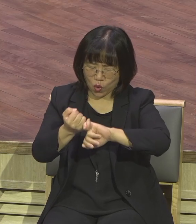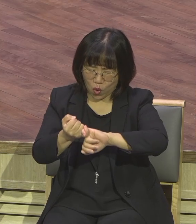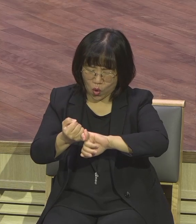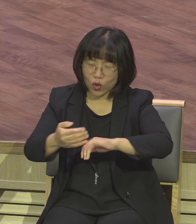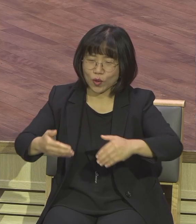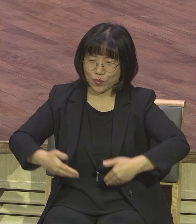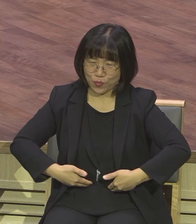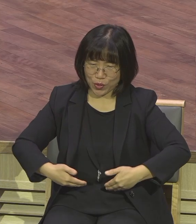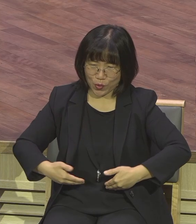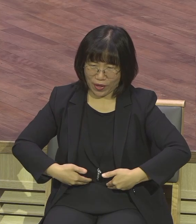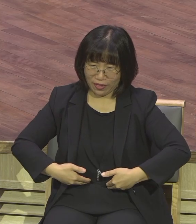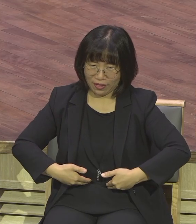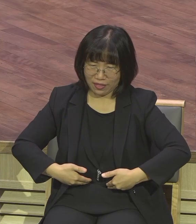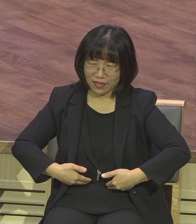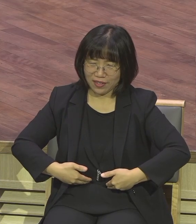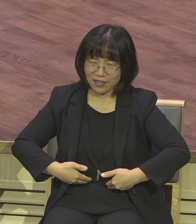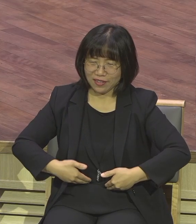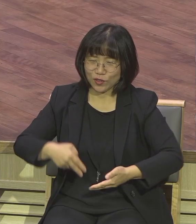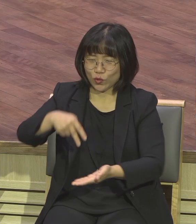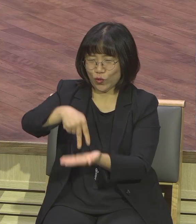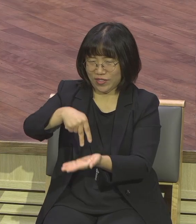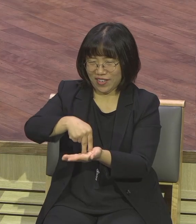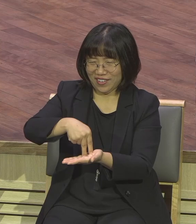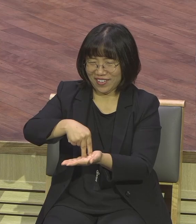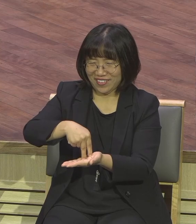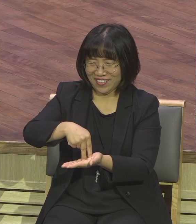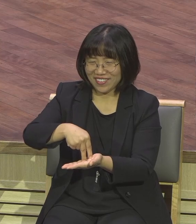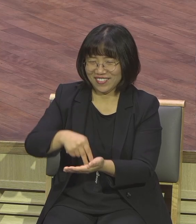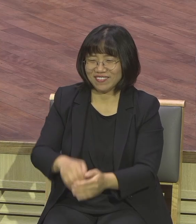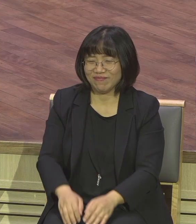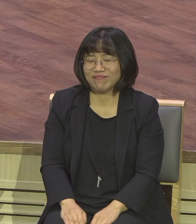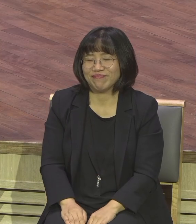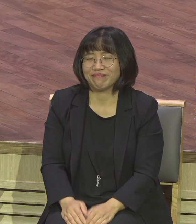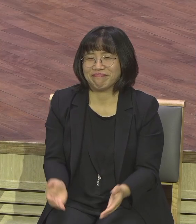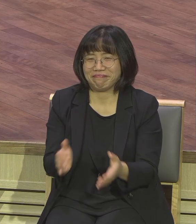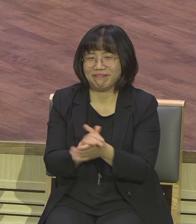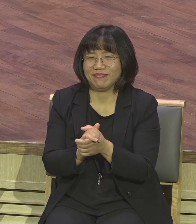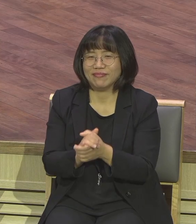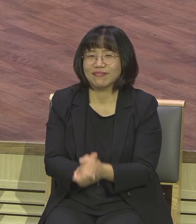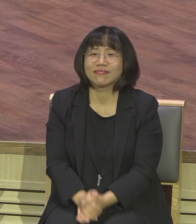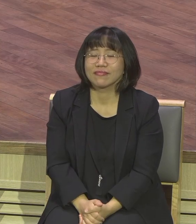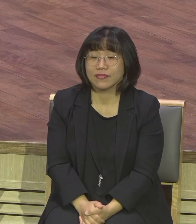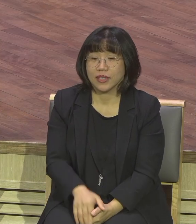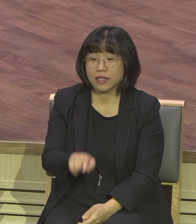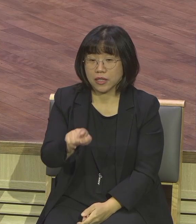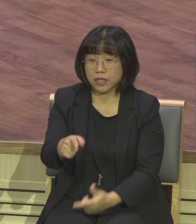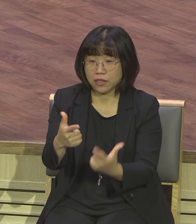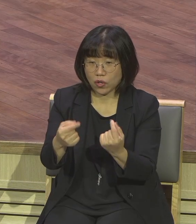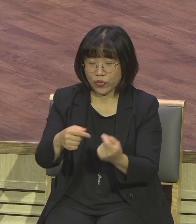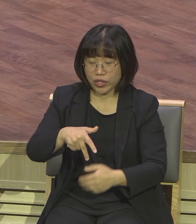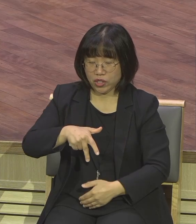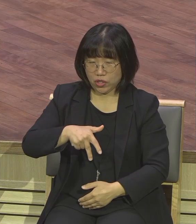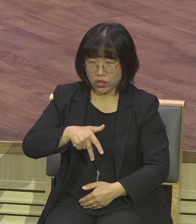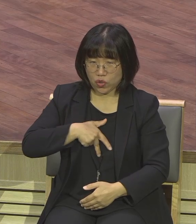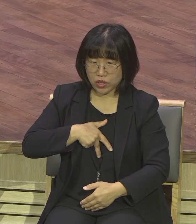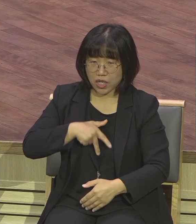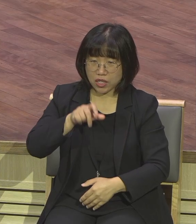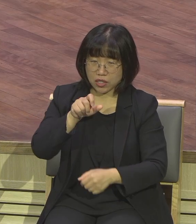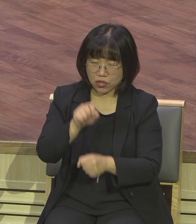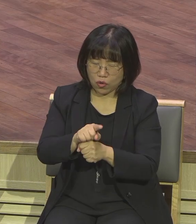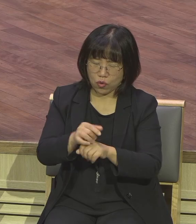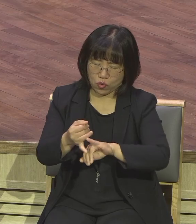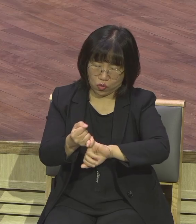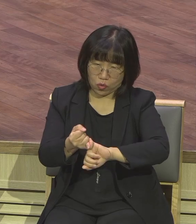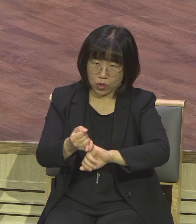필요한 존재다. 아멘. 이거 이 정체 생기셔야 돼요. 내가 없으면 안 돼 이